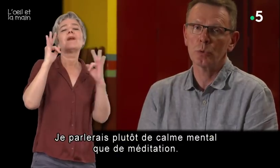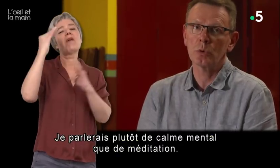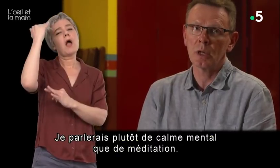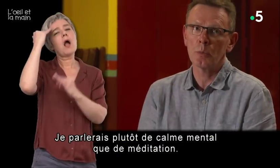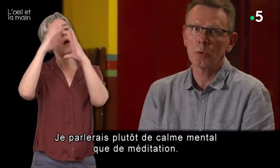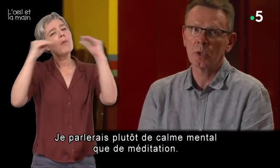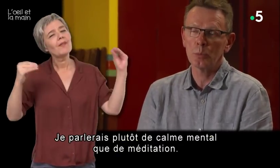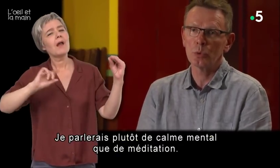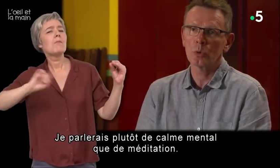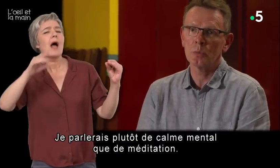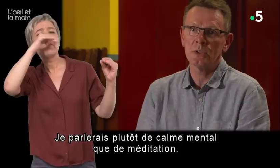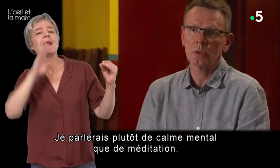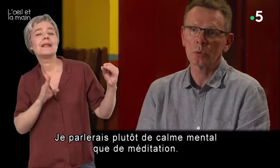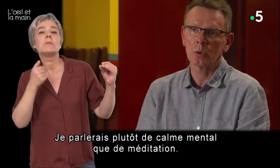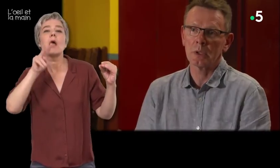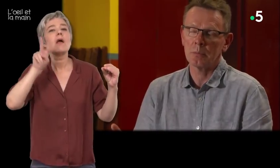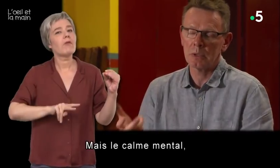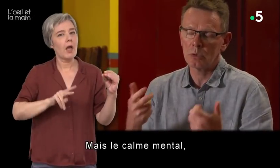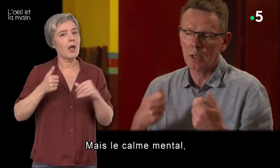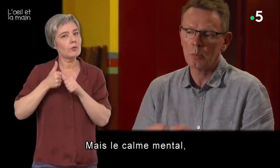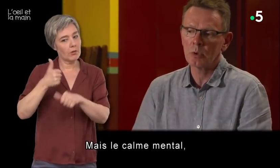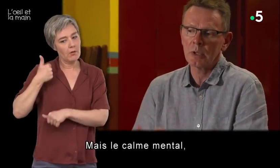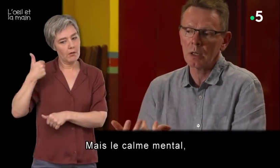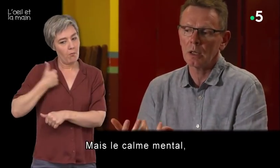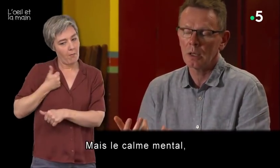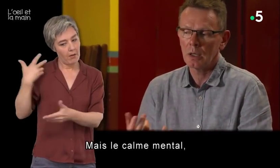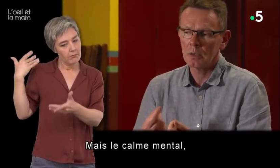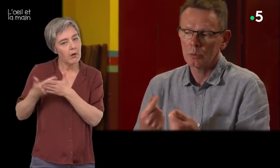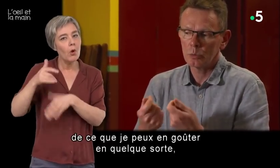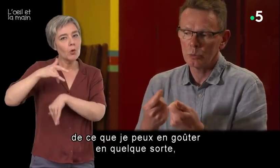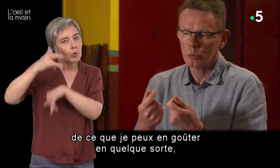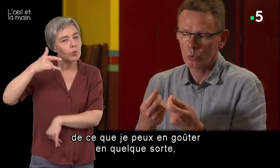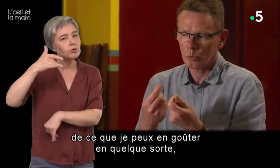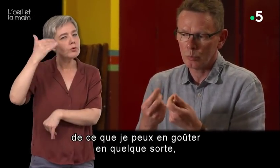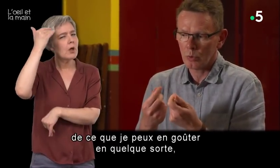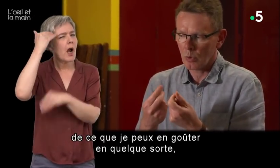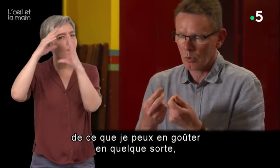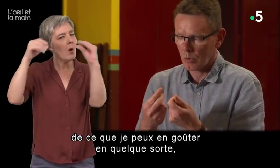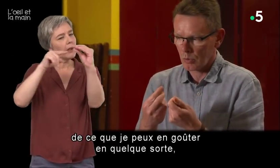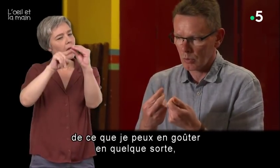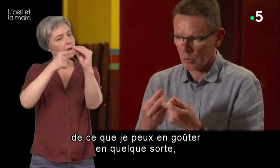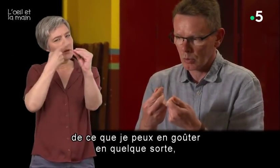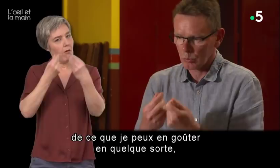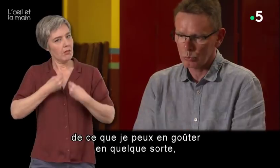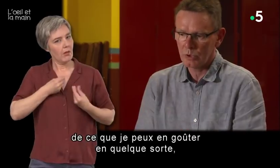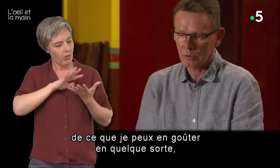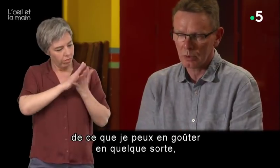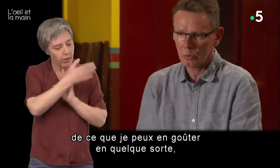de calme mental plutôt que de méditation, quoi. Mais le calme mental, de ce que je peux en goûter, en quelque